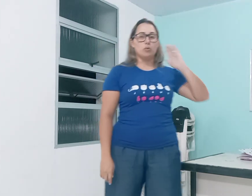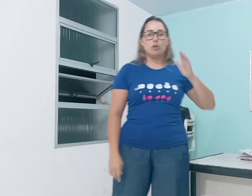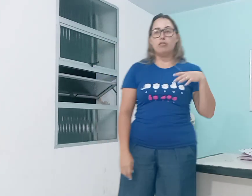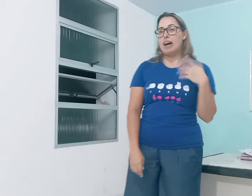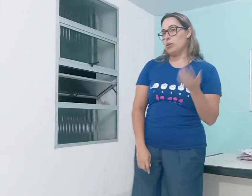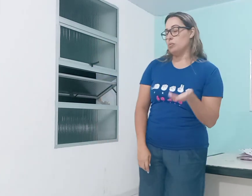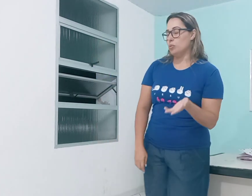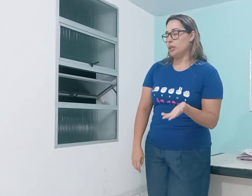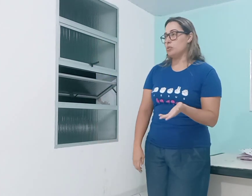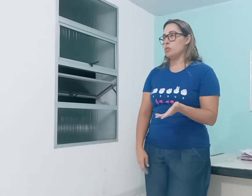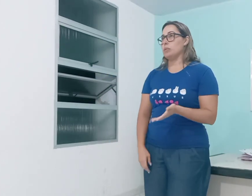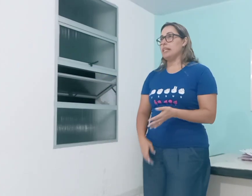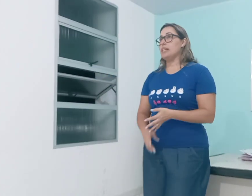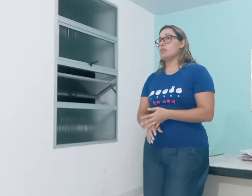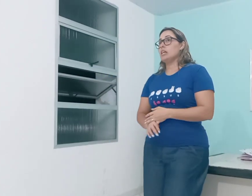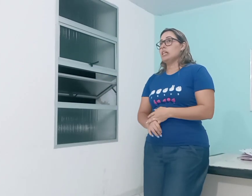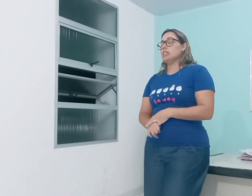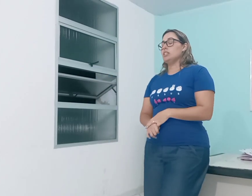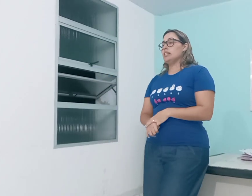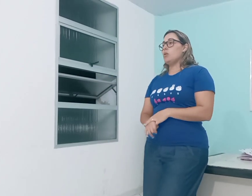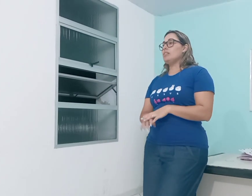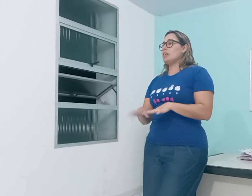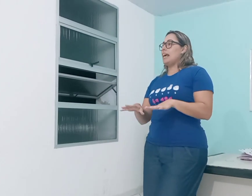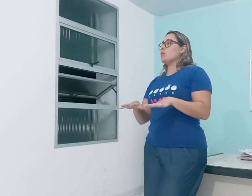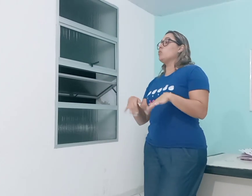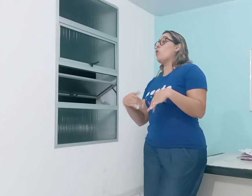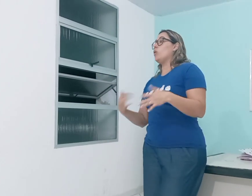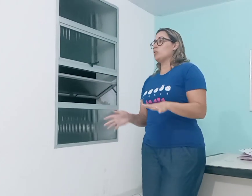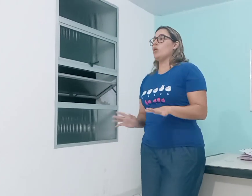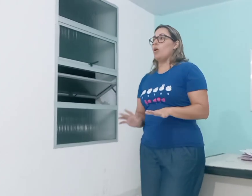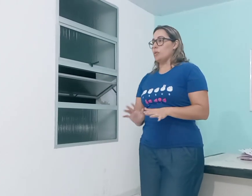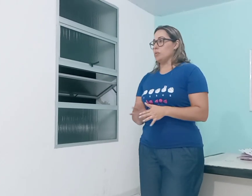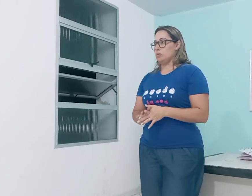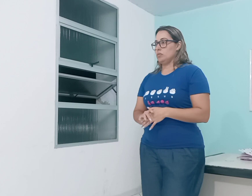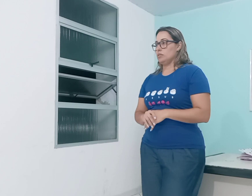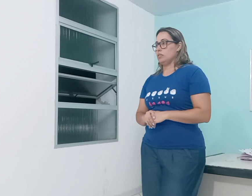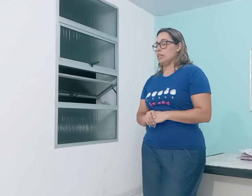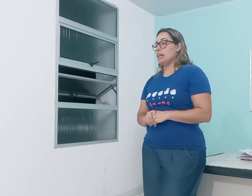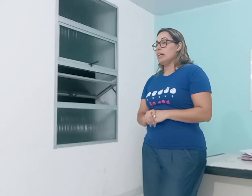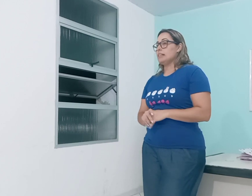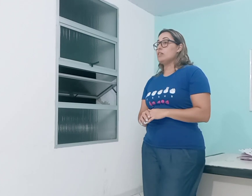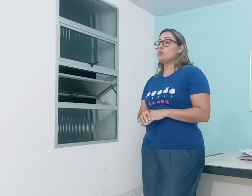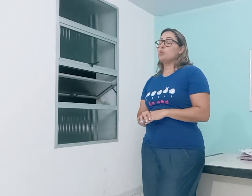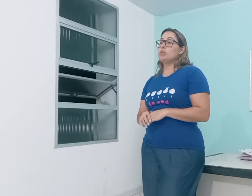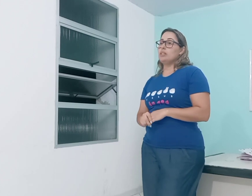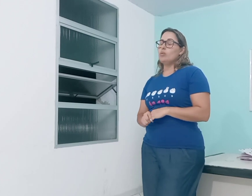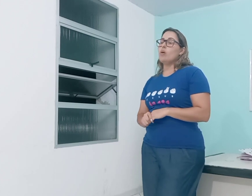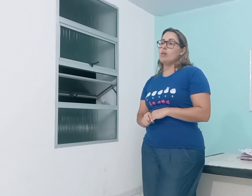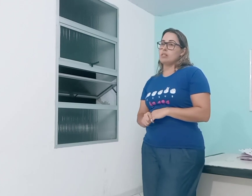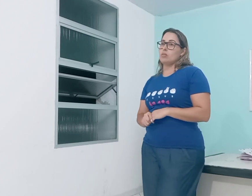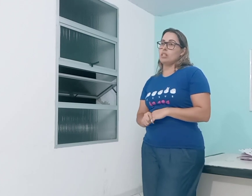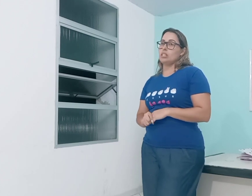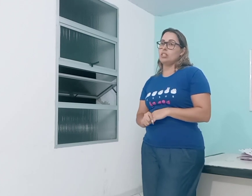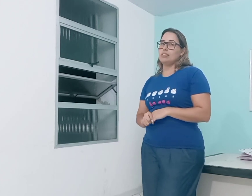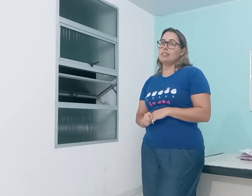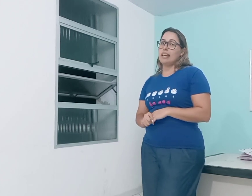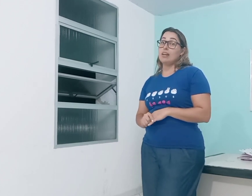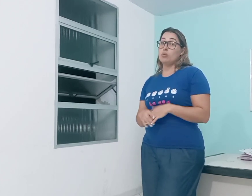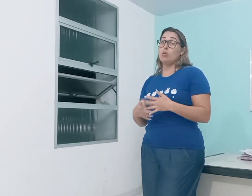eu falo muito sobre isso, de que eu entrego o ouro logo. Né? Tem estudo que não gosta quando a gente entrega o ouro,